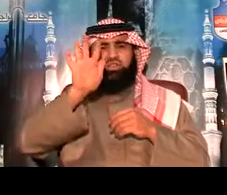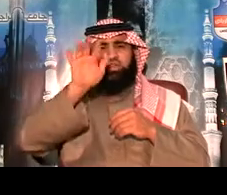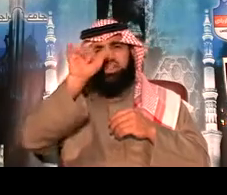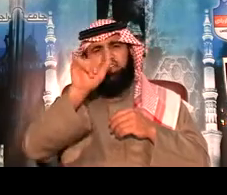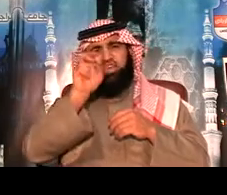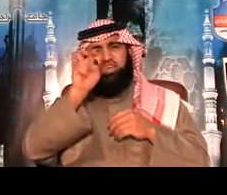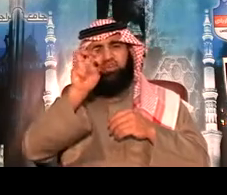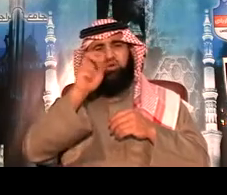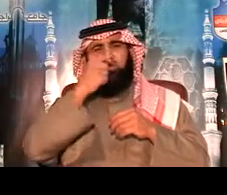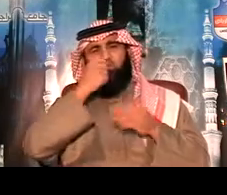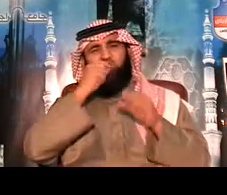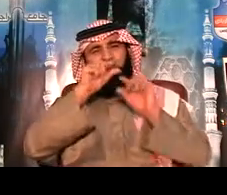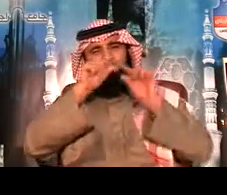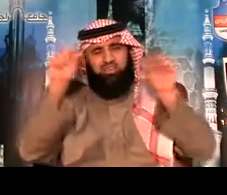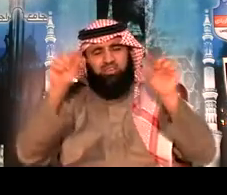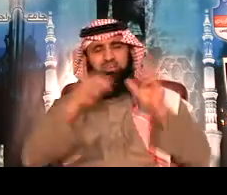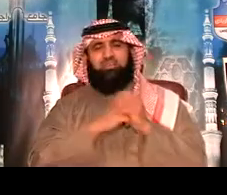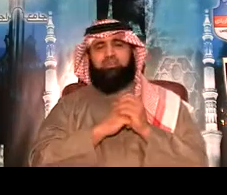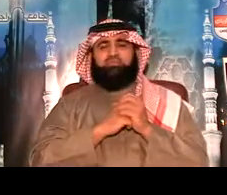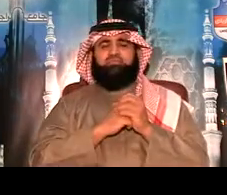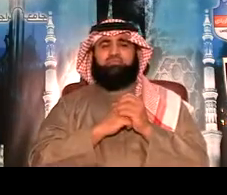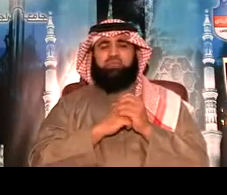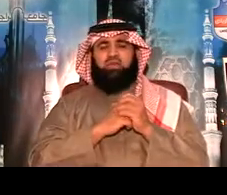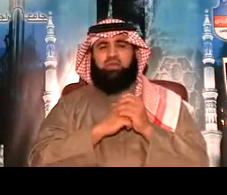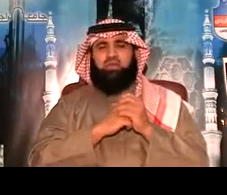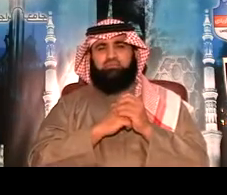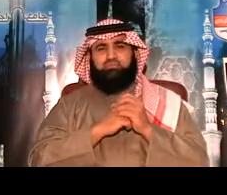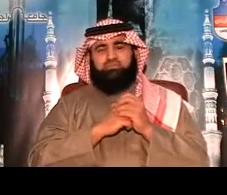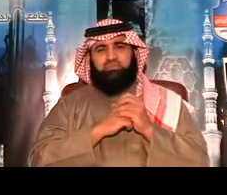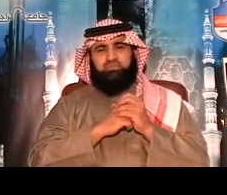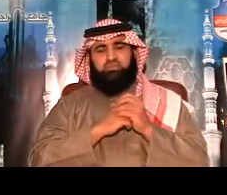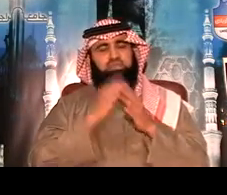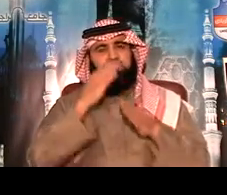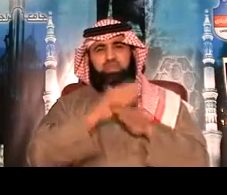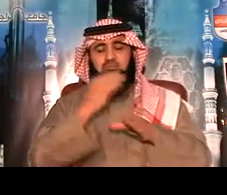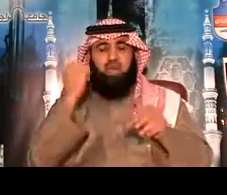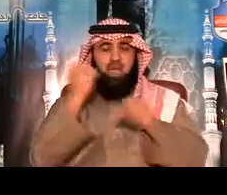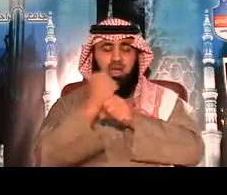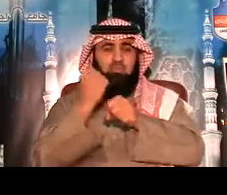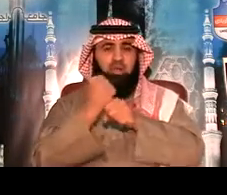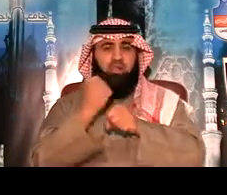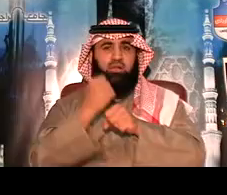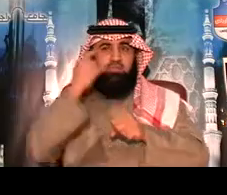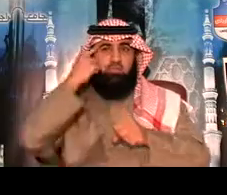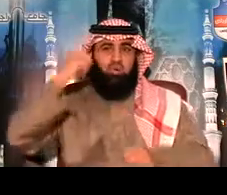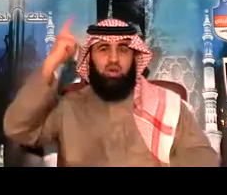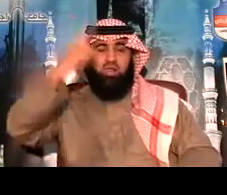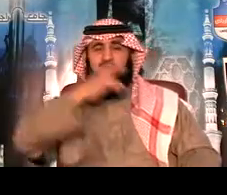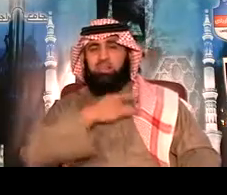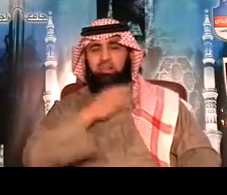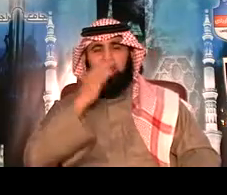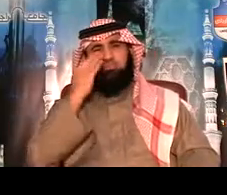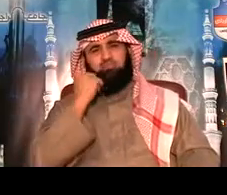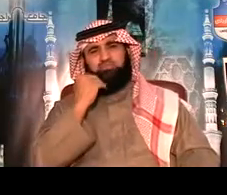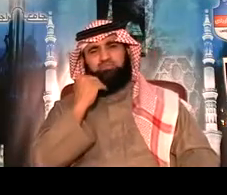ناصبة تصلى نارا حامية، لأنها لم تكن على صواب ولم تكن مخلصة لله عز وجل. فيا عبد